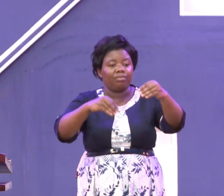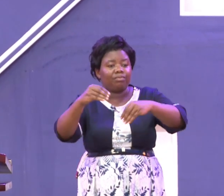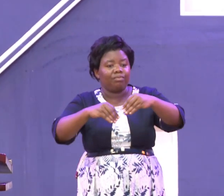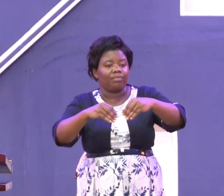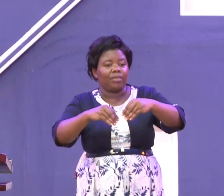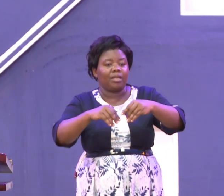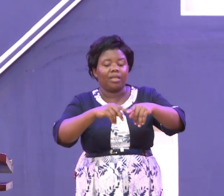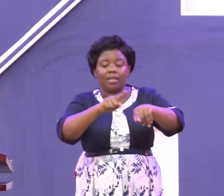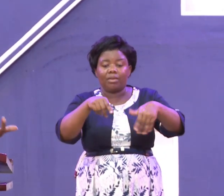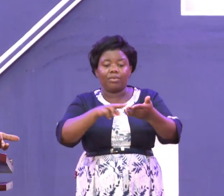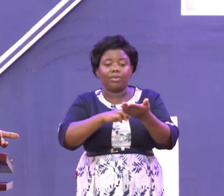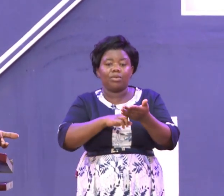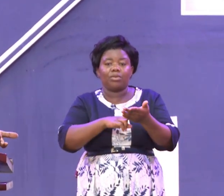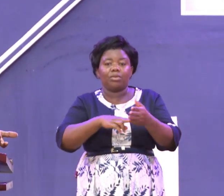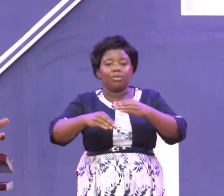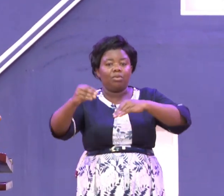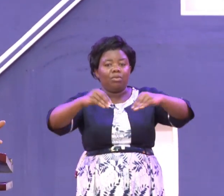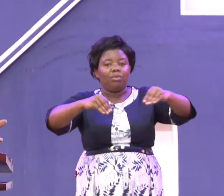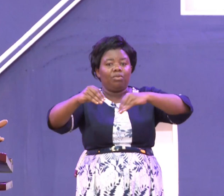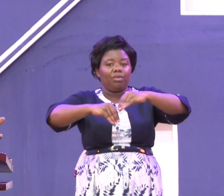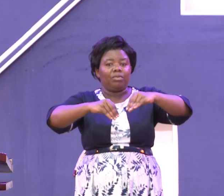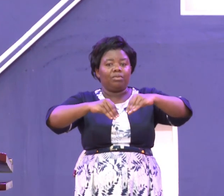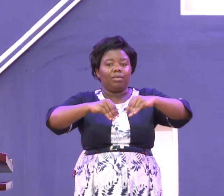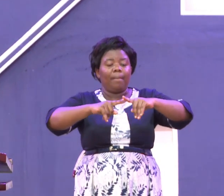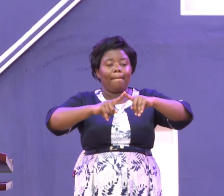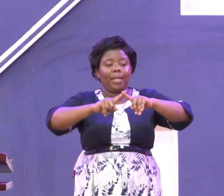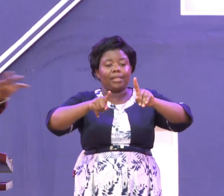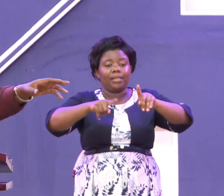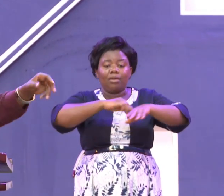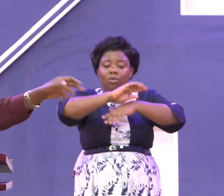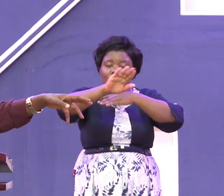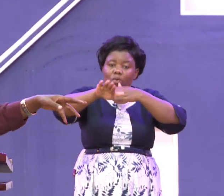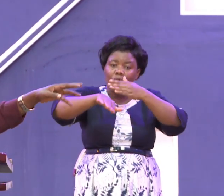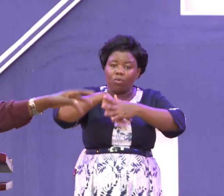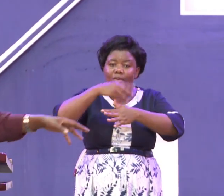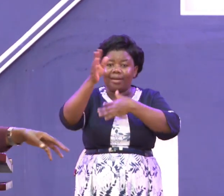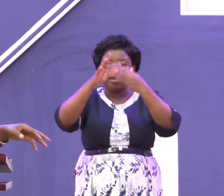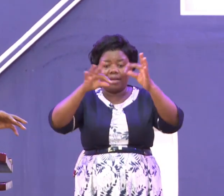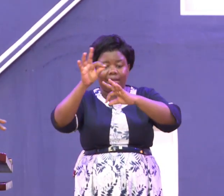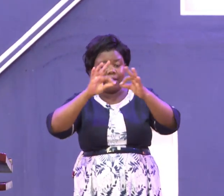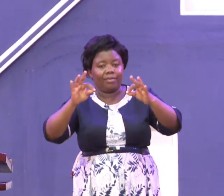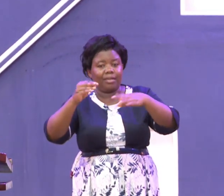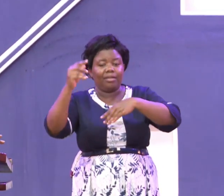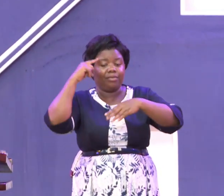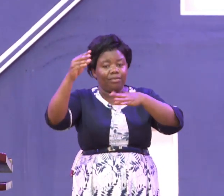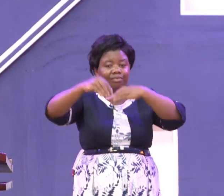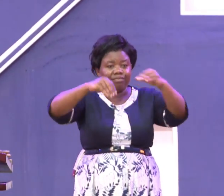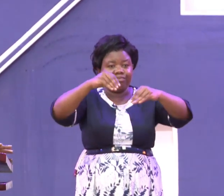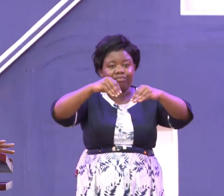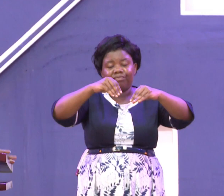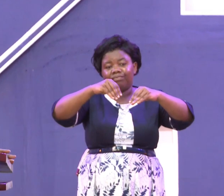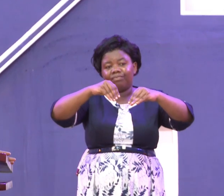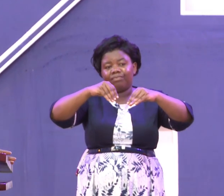tukozesa ekigambo muleete ebiweebwayo naye kubanga byonna biba byakola ki byakuwaayo naye nga